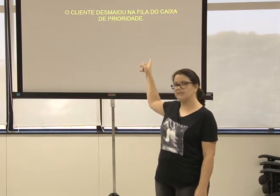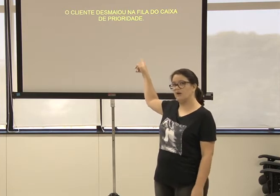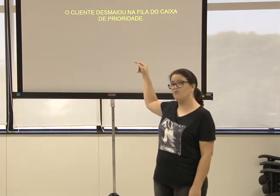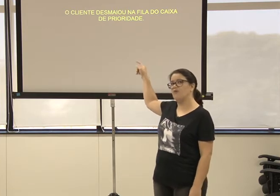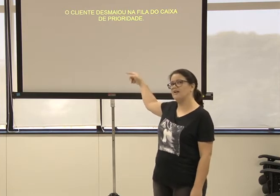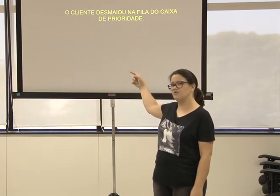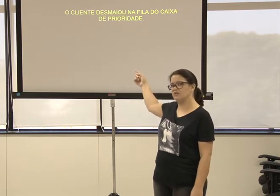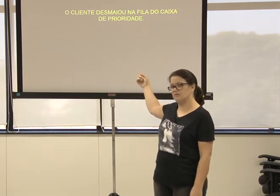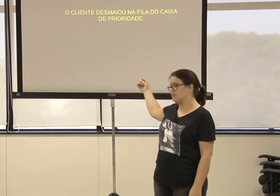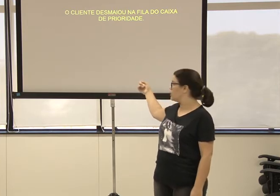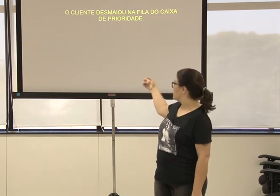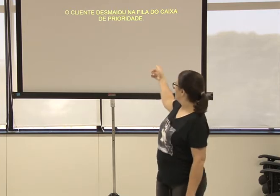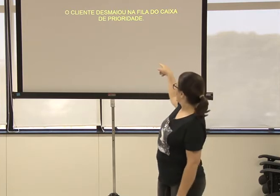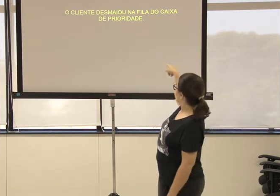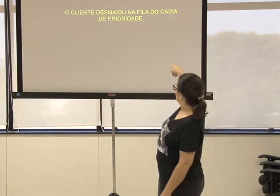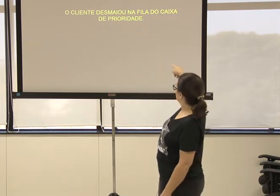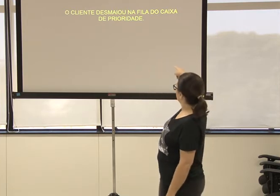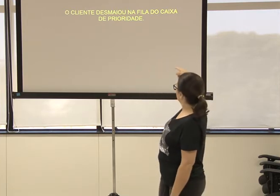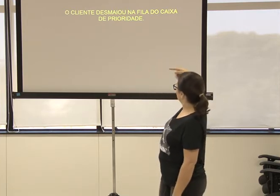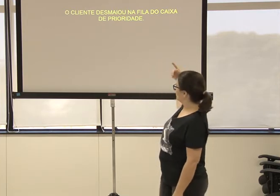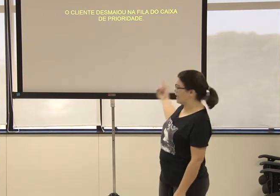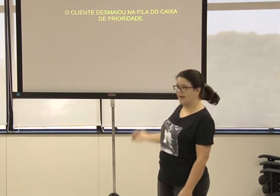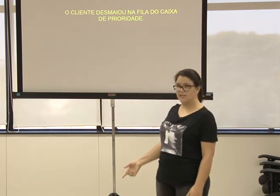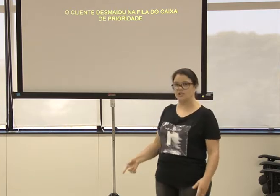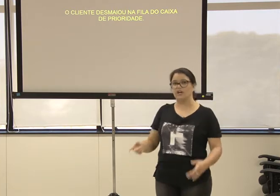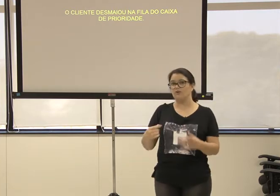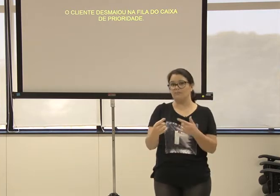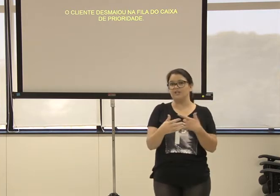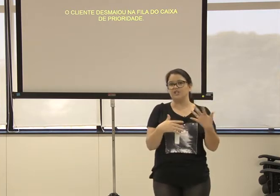eu faço isso na fila do caixa, eu imagino